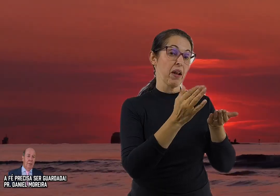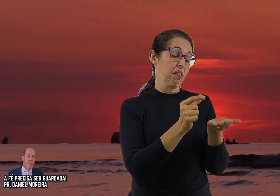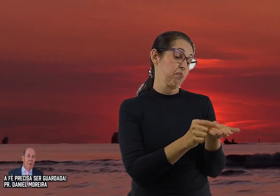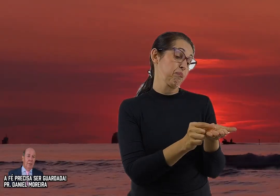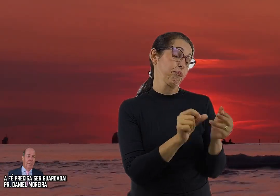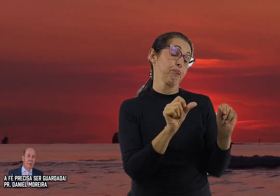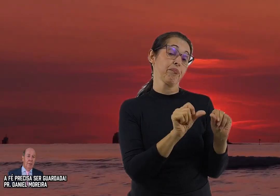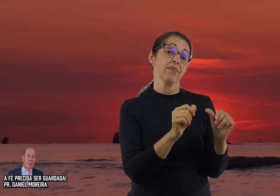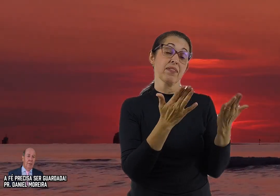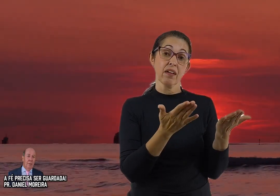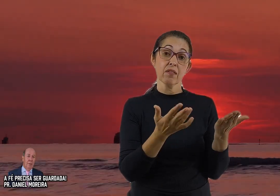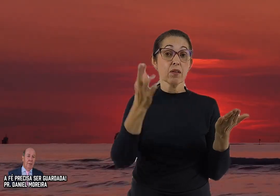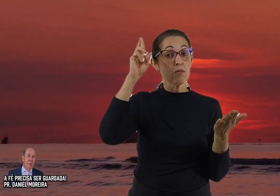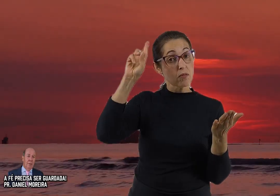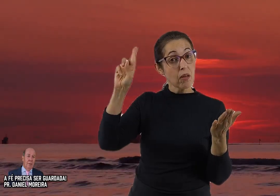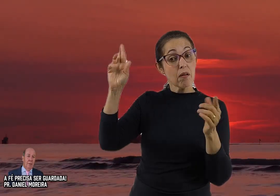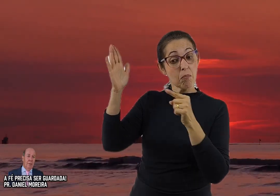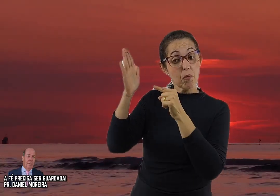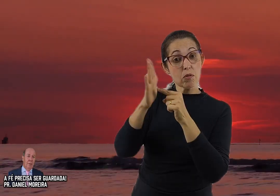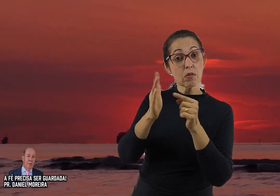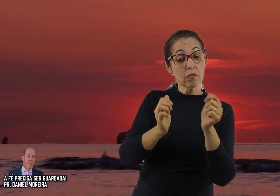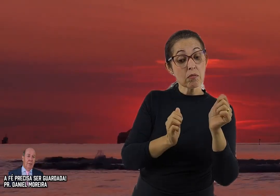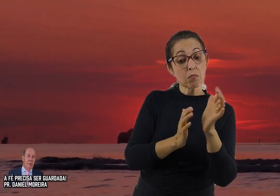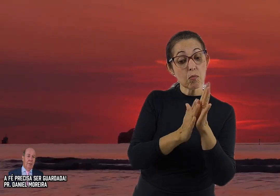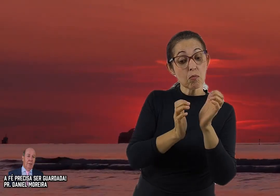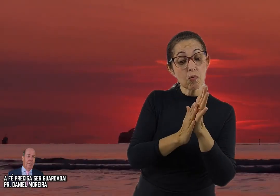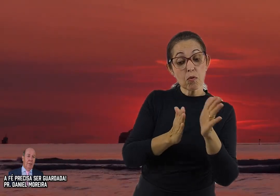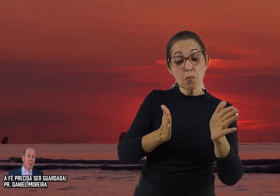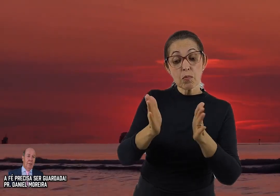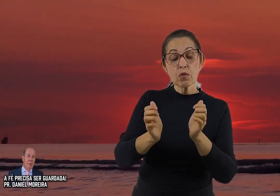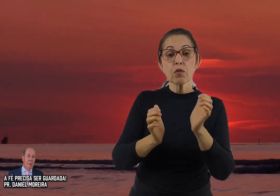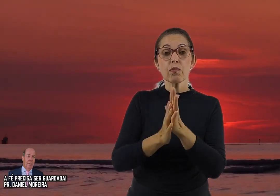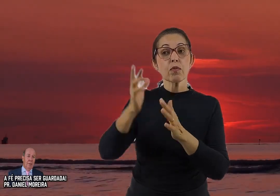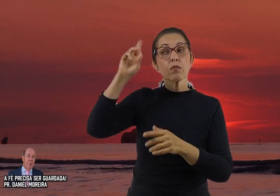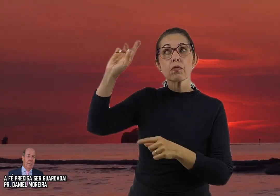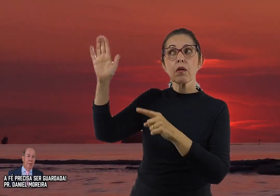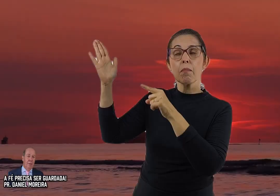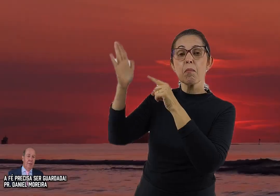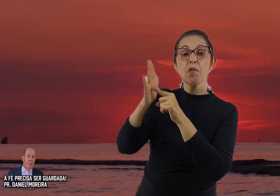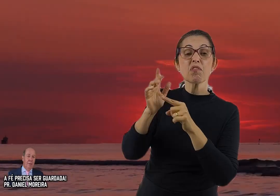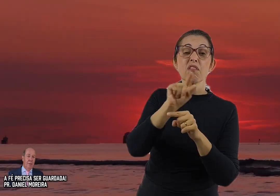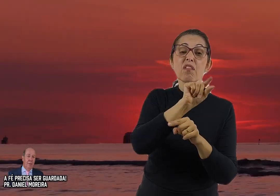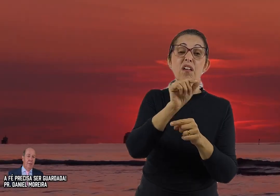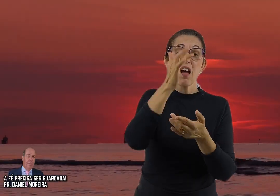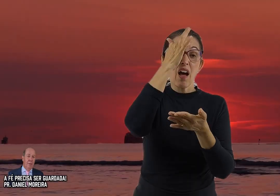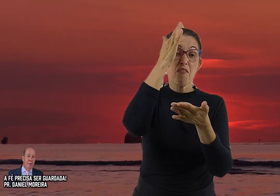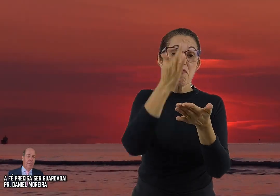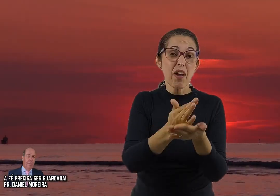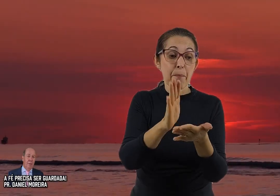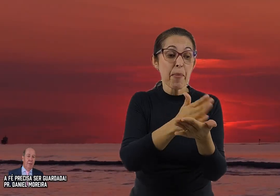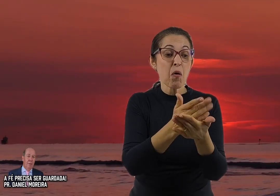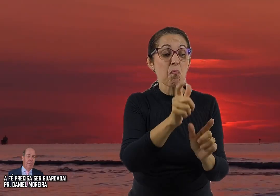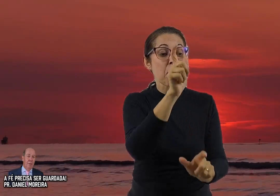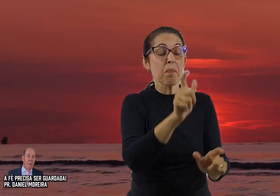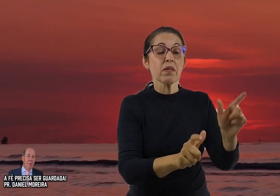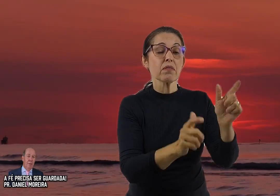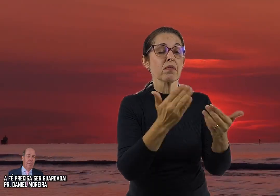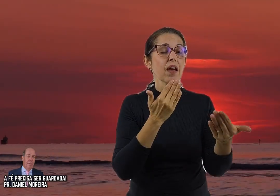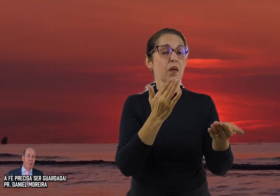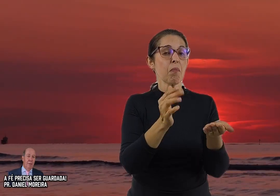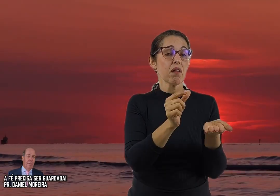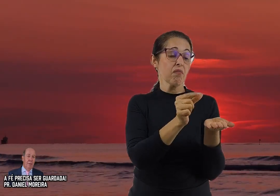Essa foi uma frase que o Senhor revelou aqui durante o louvor, pastor João. Durante o louvor o Senhor revelou isso. A fé para alguns é uma bijuteria,